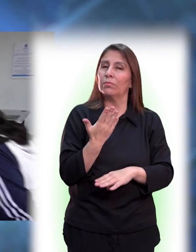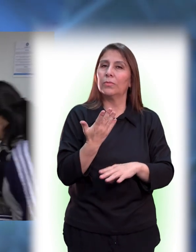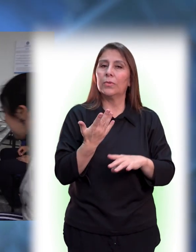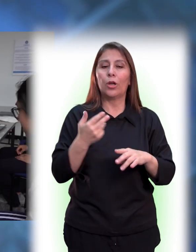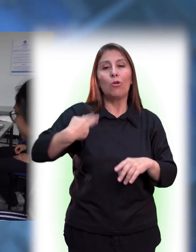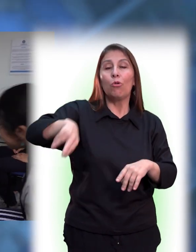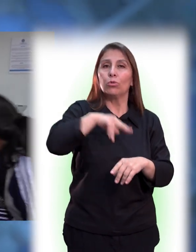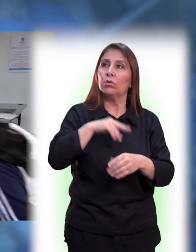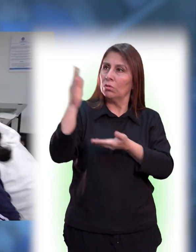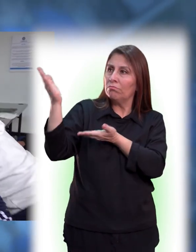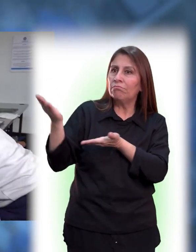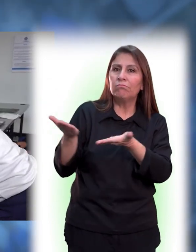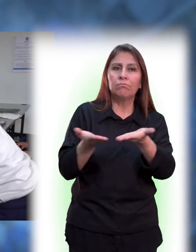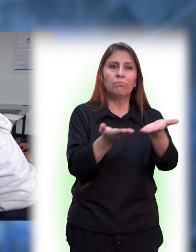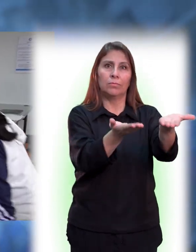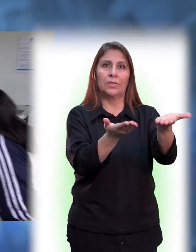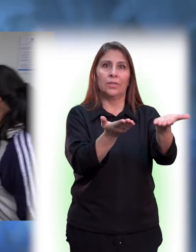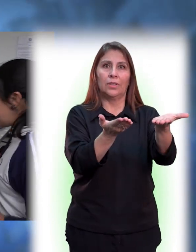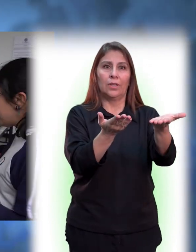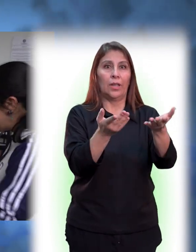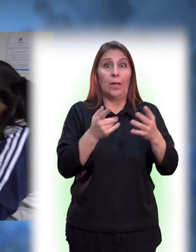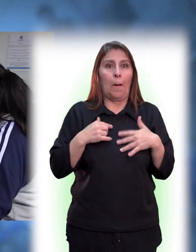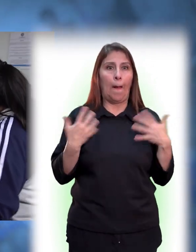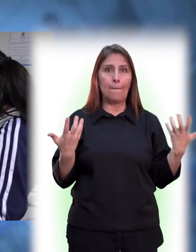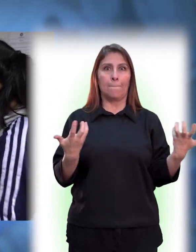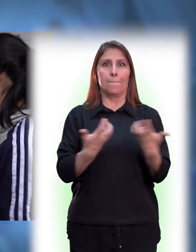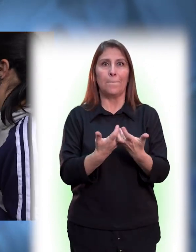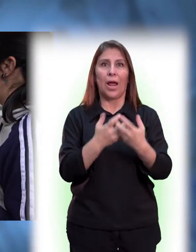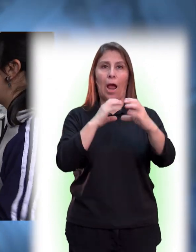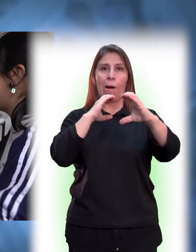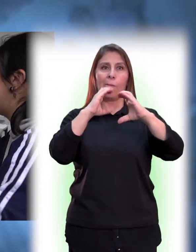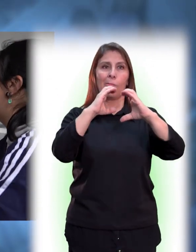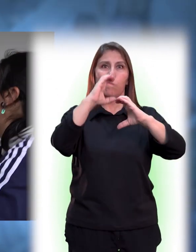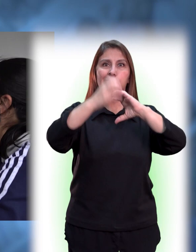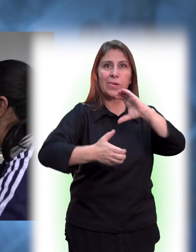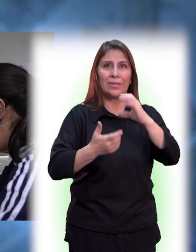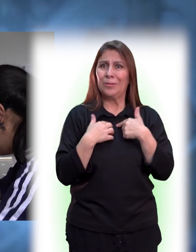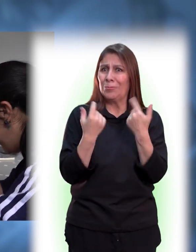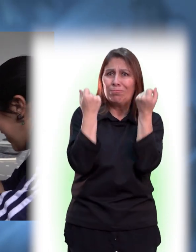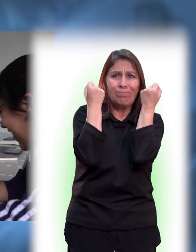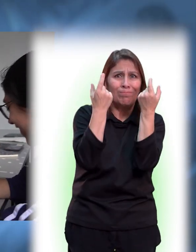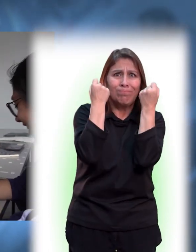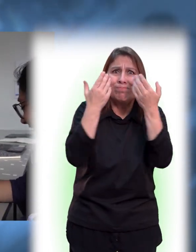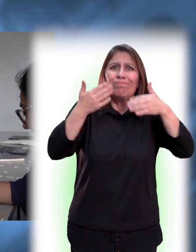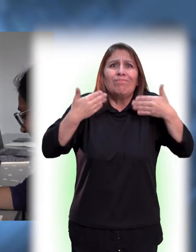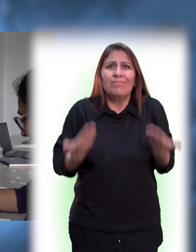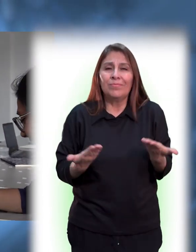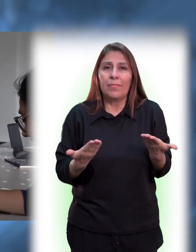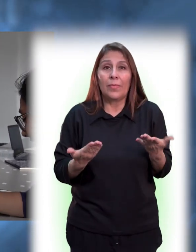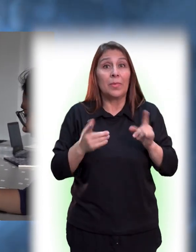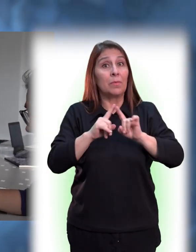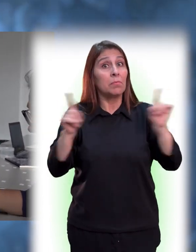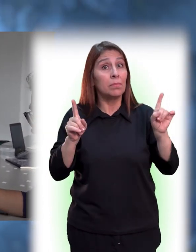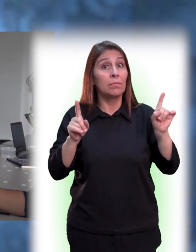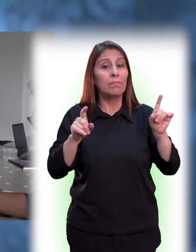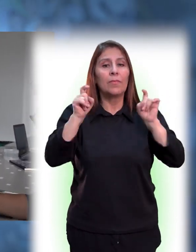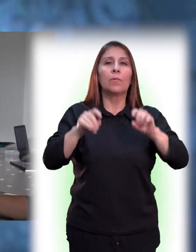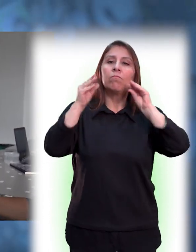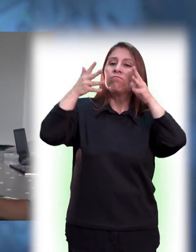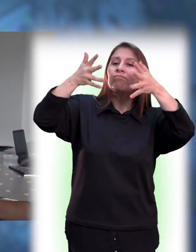que recibirlos, que no sabemos hablar con ellos, que no los comprendemos, pero tenemos que